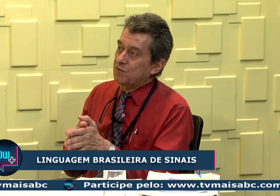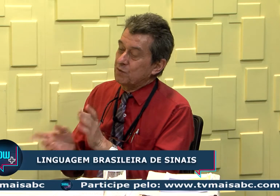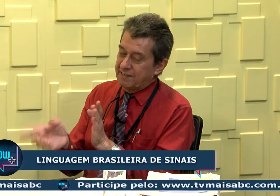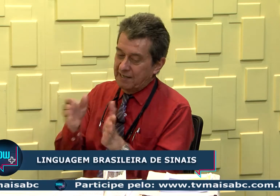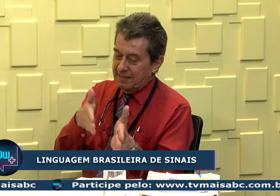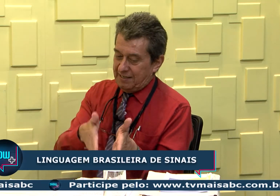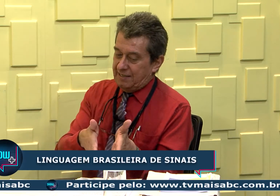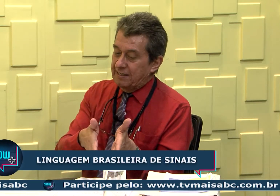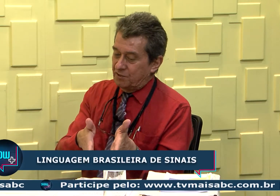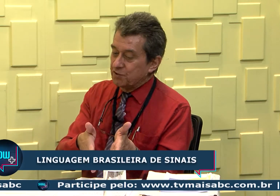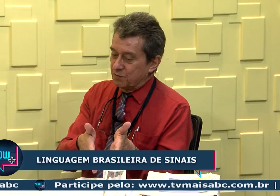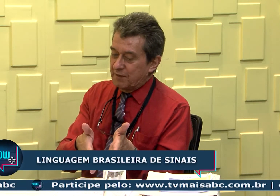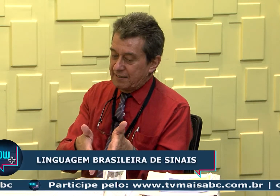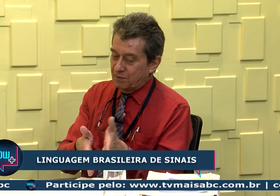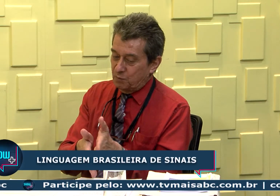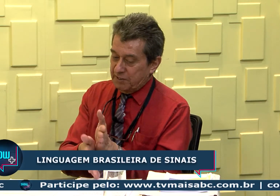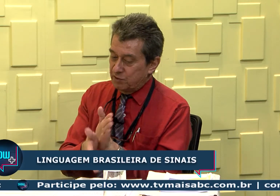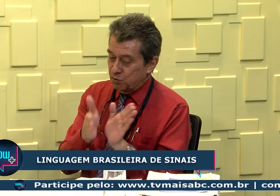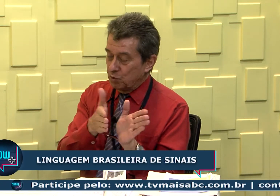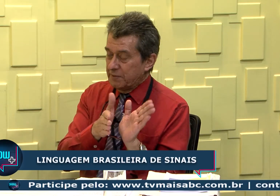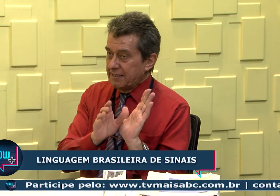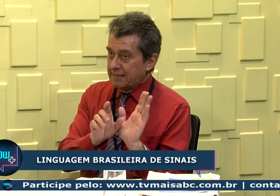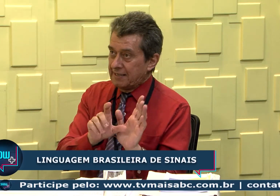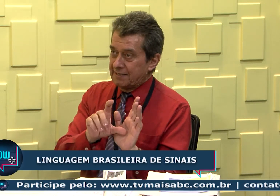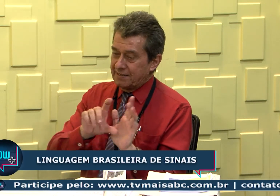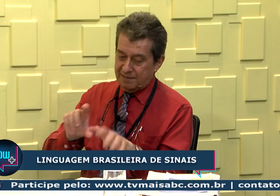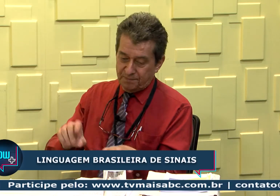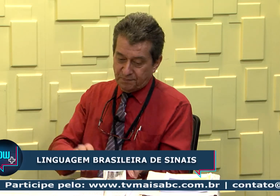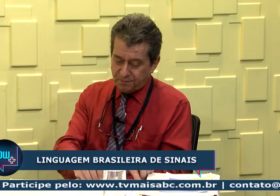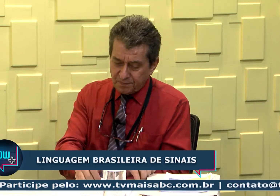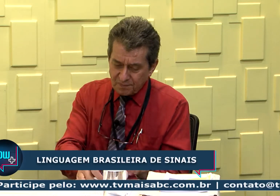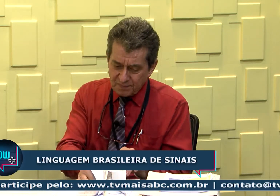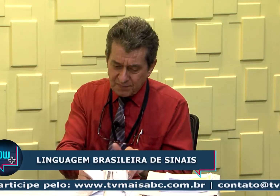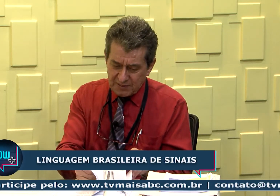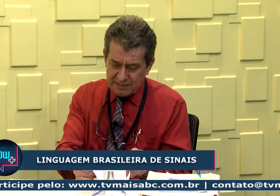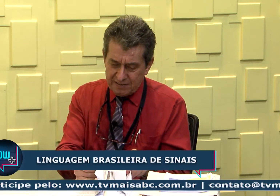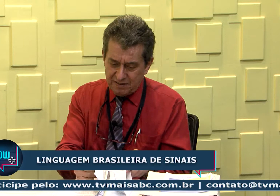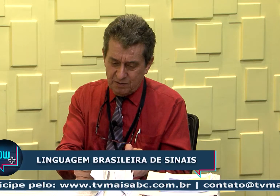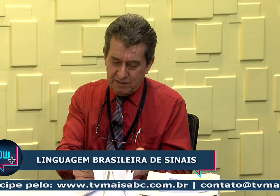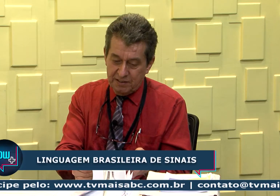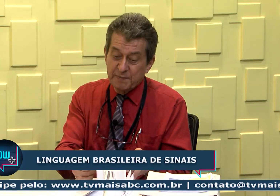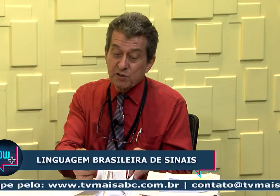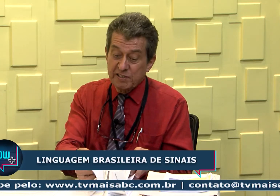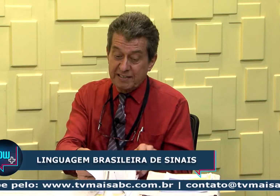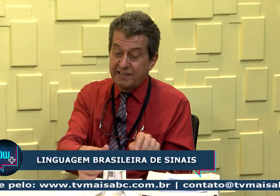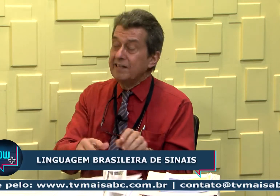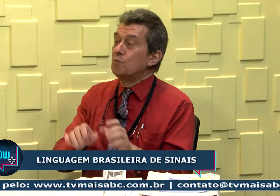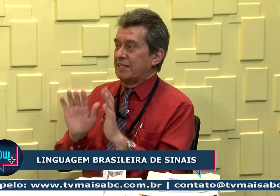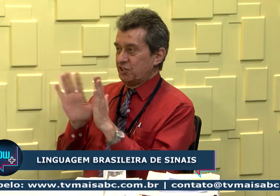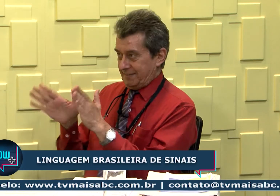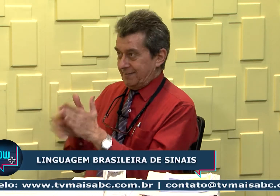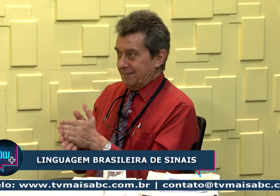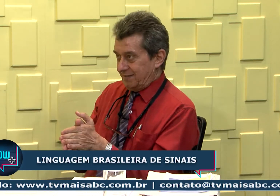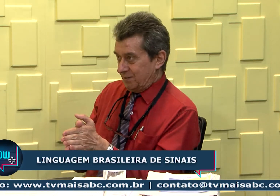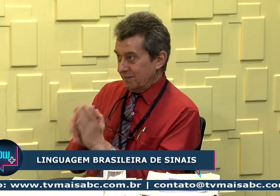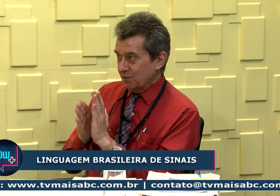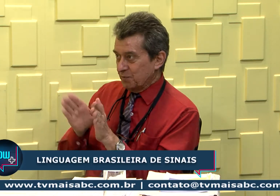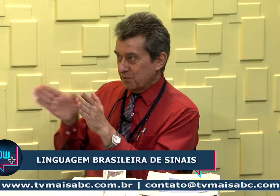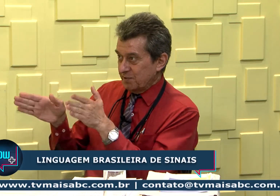consegue nós vamos falar então porque sobre a expressões idiomáticas que são as personalidades